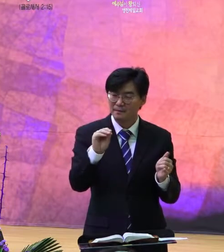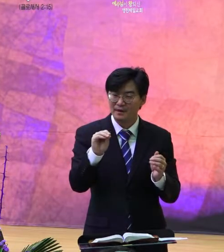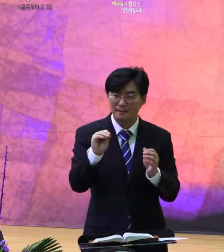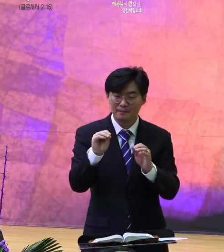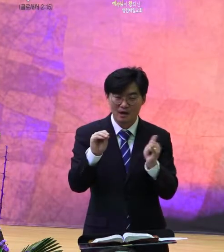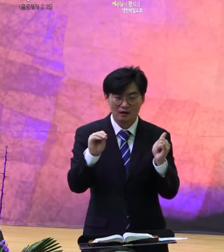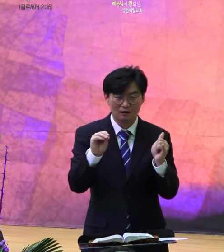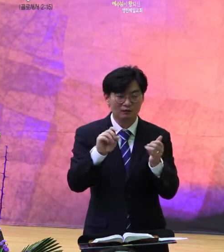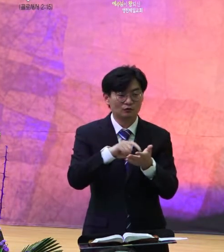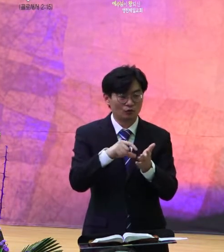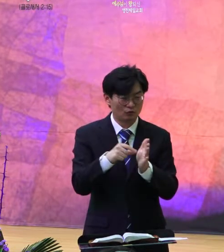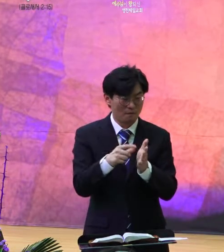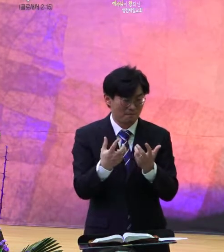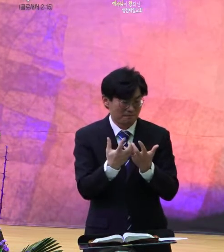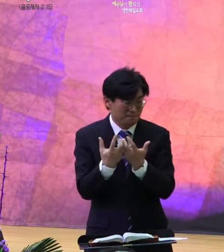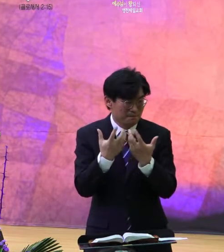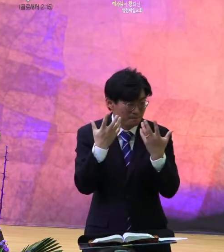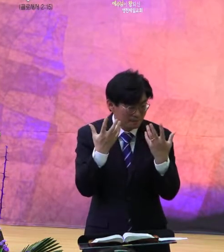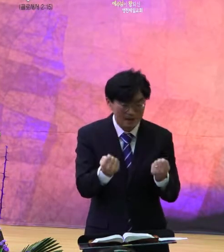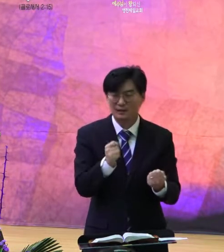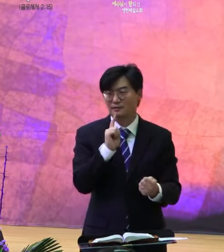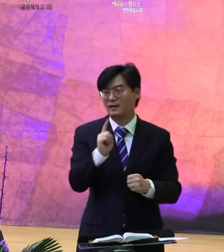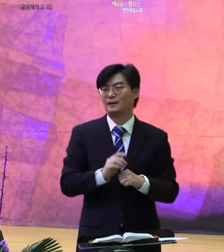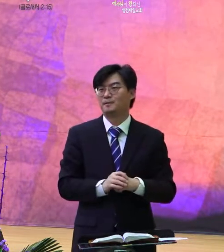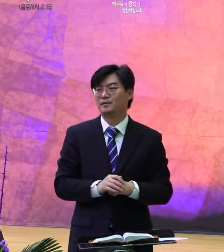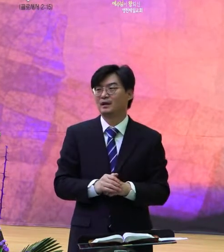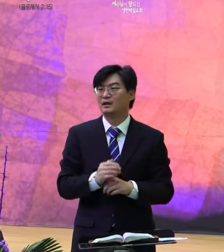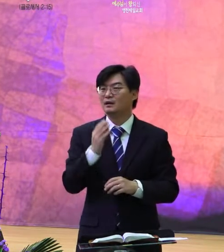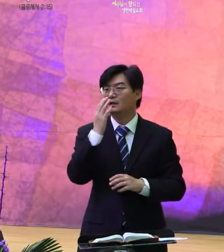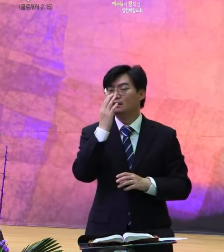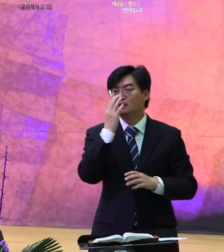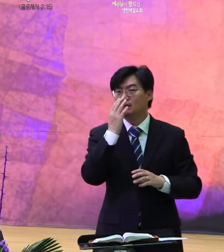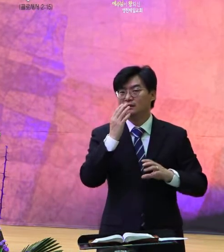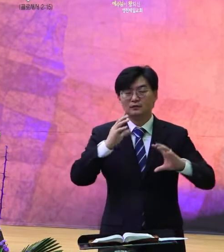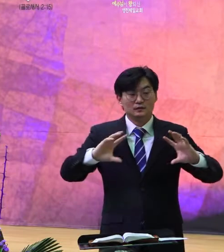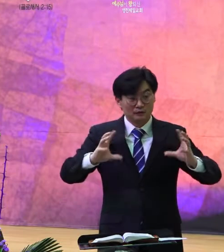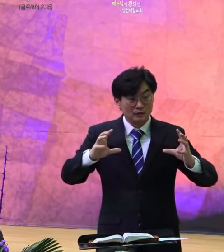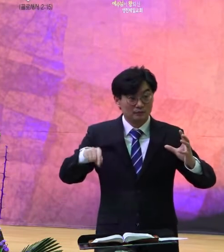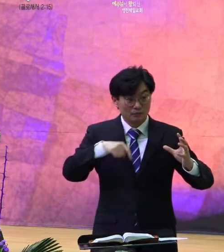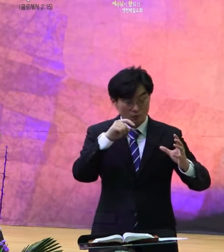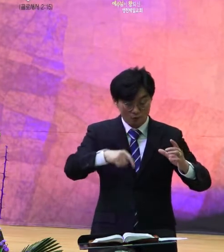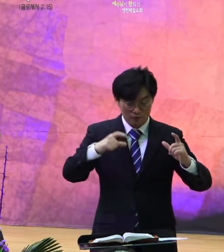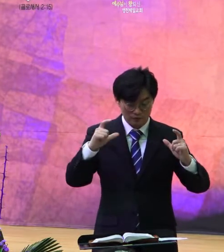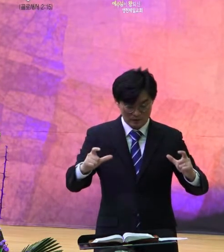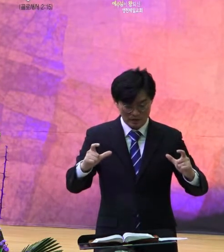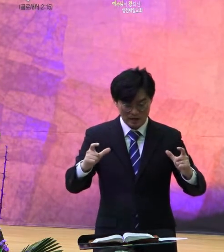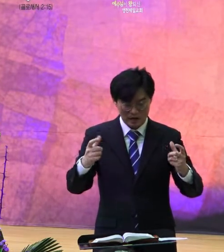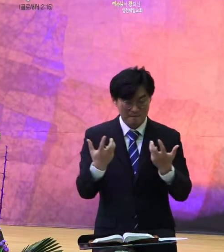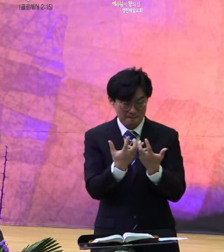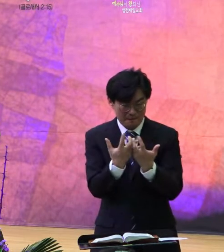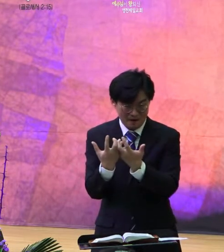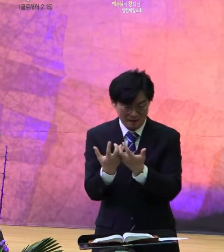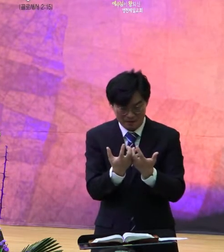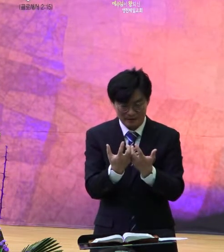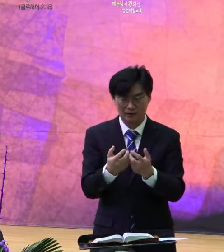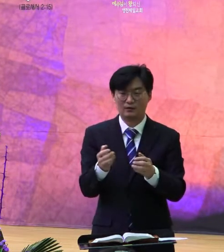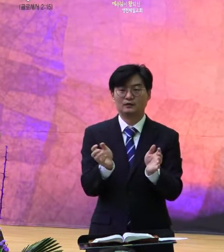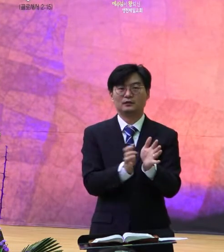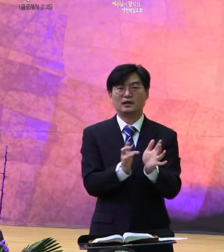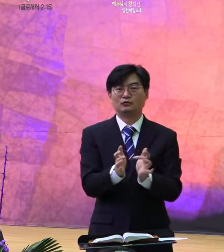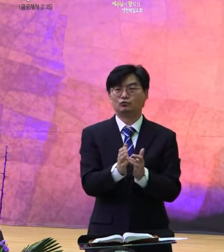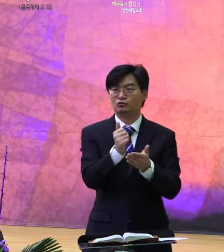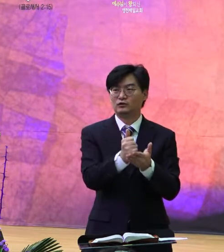200만 명, 300만 명의 사람들이 예루살렘 성에 모여서 예수님 주변에서 호산나